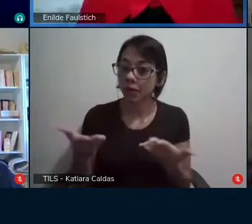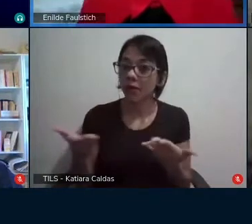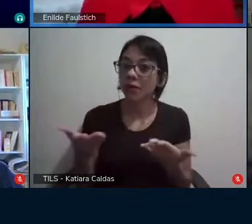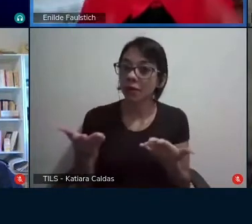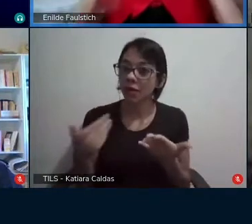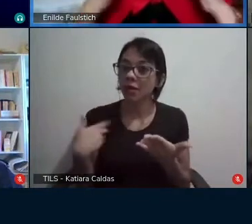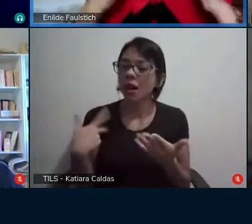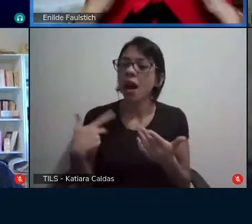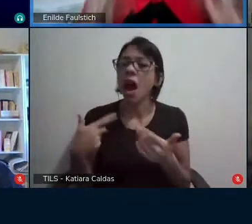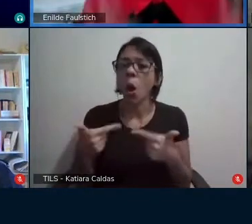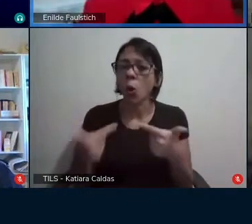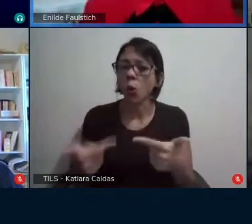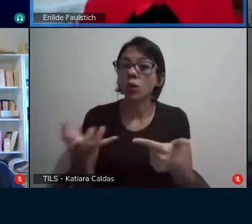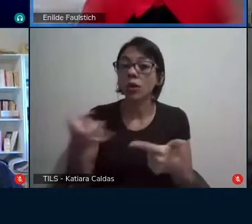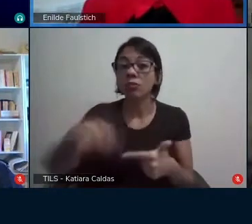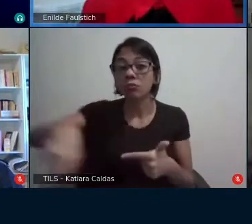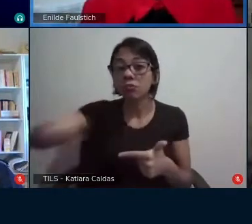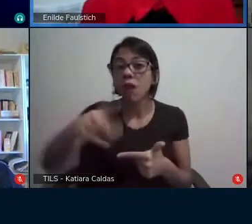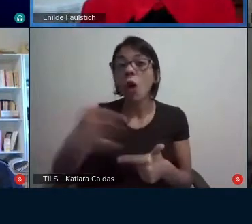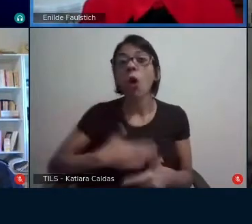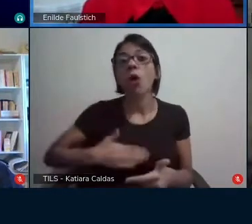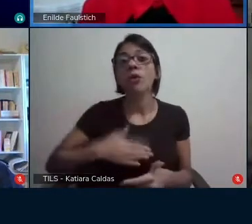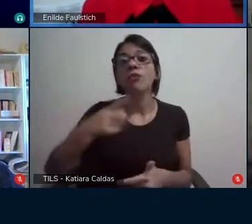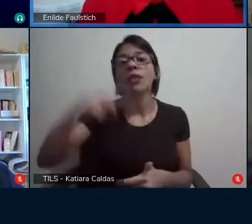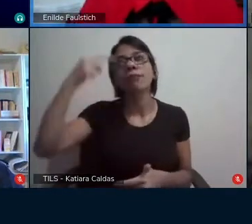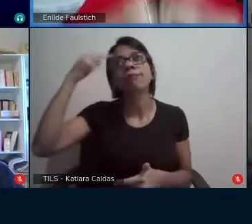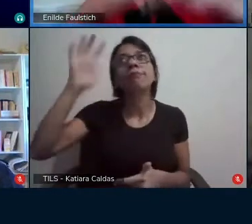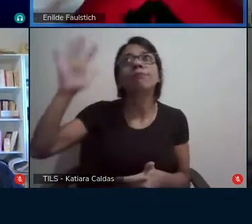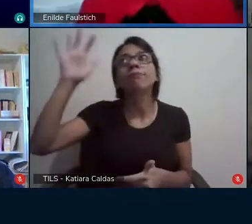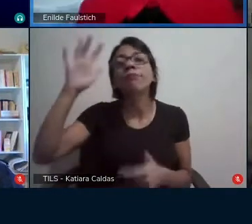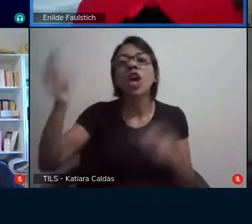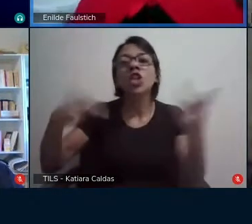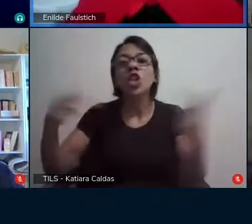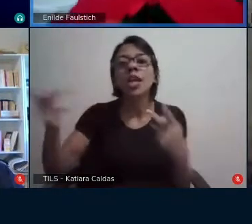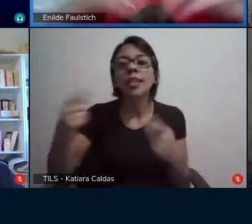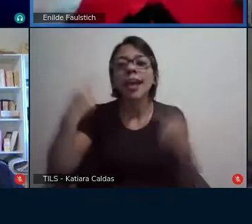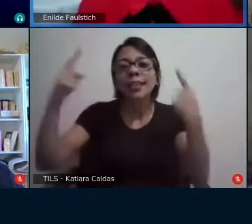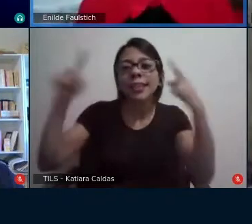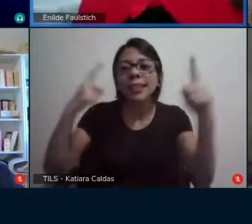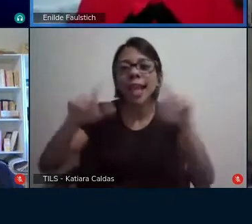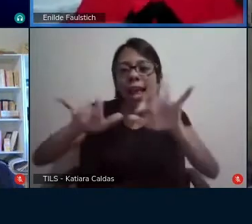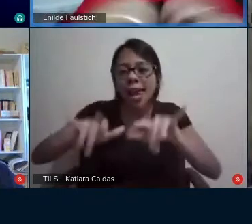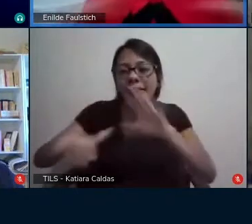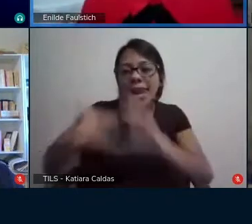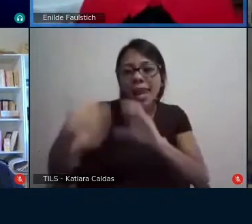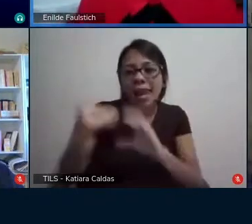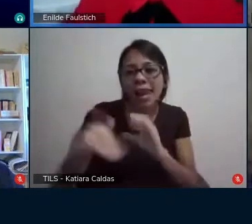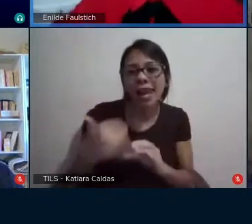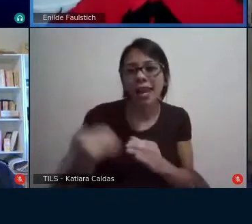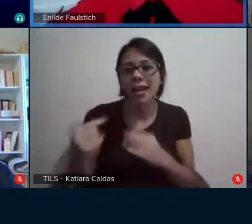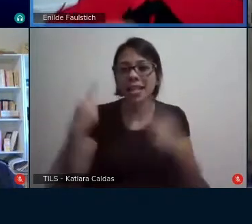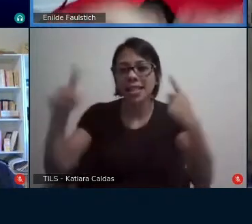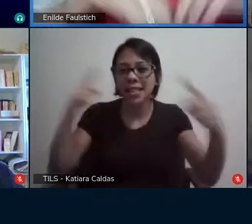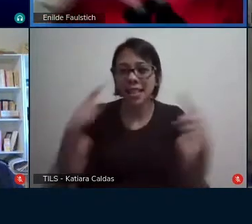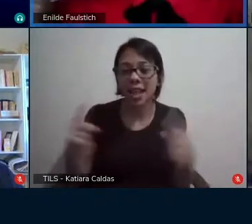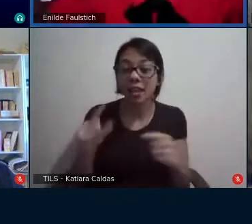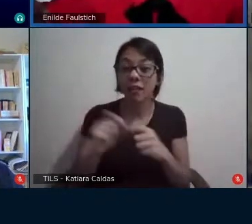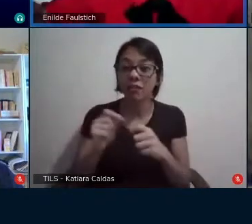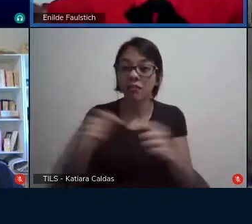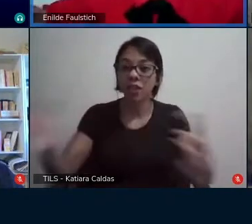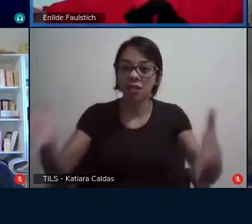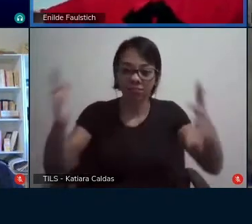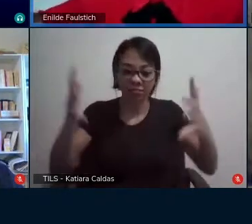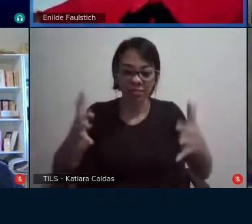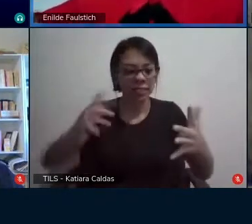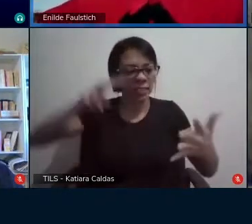que eu trago, que eu gostaria que vocês pensassem, que vocês trouxessem, me escrevessem, mandassem e-mail, que nós vamos fazer o